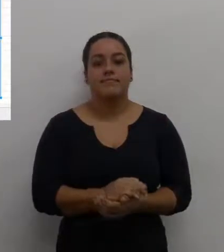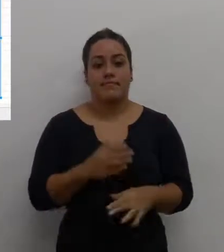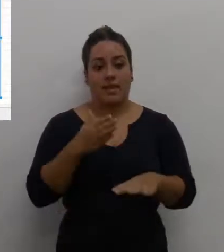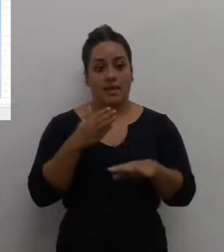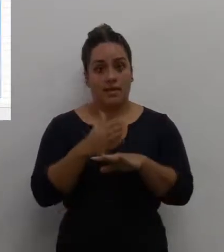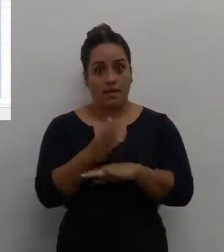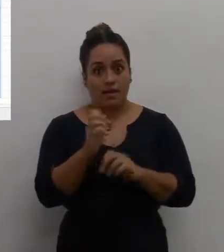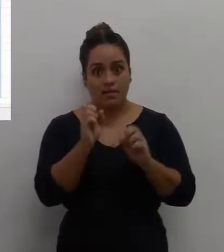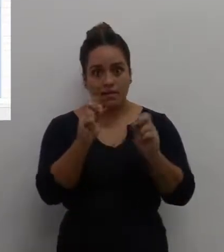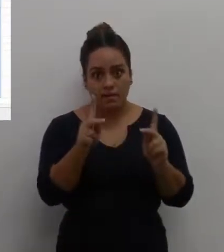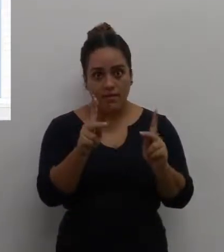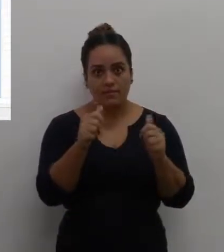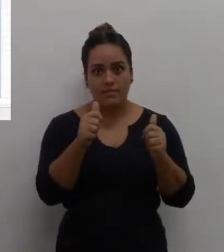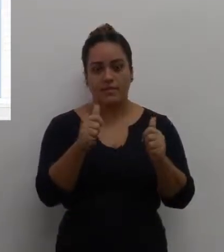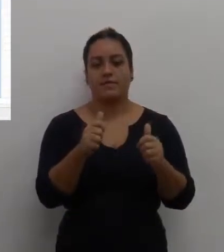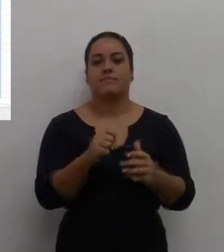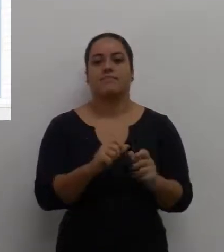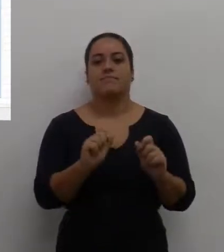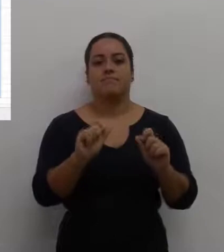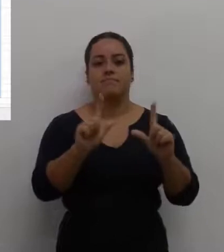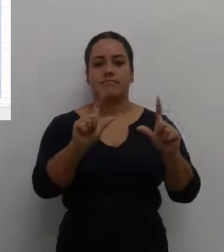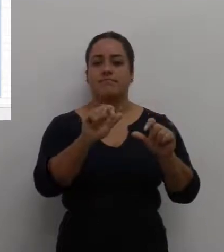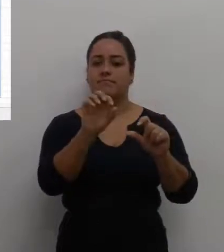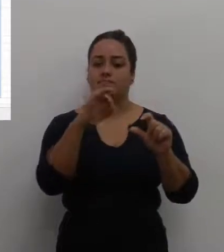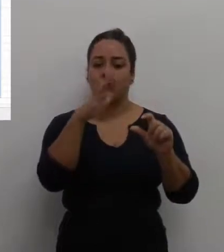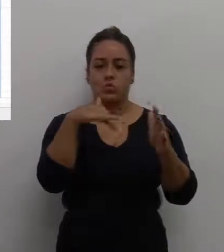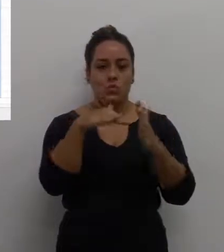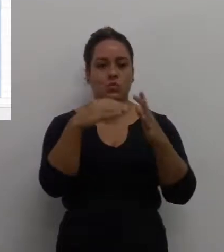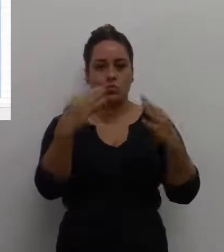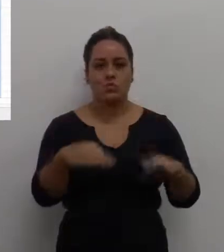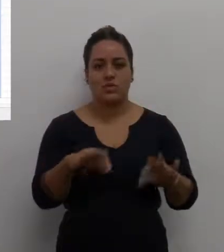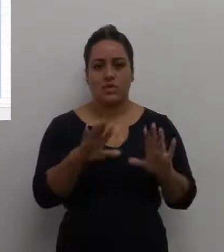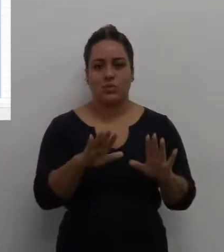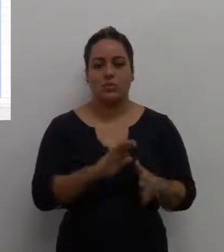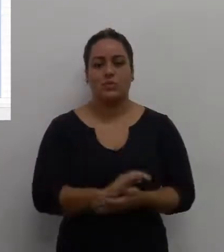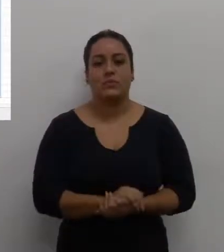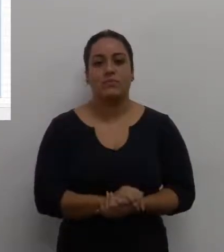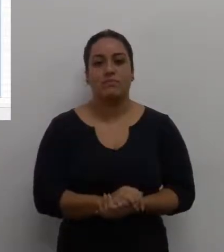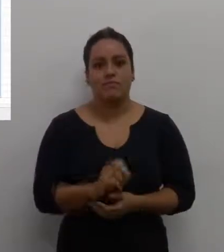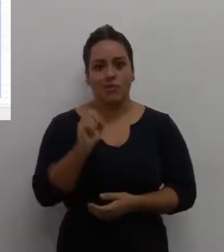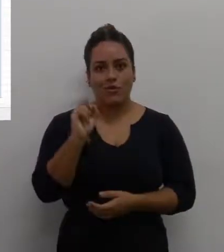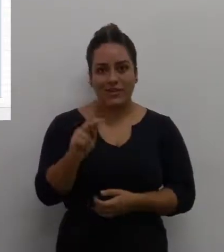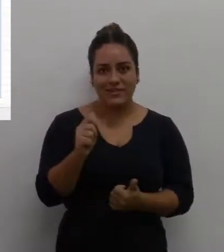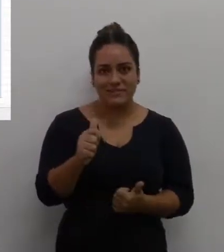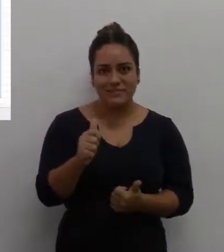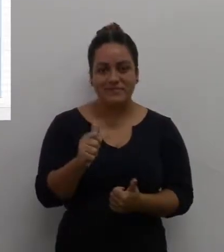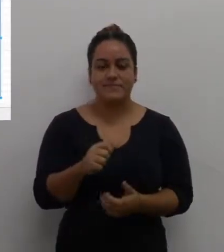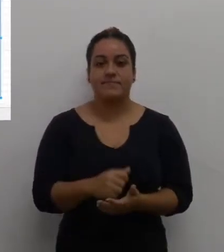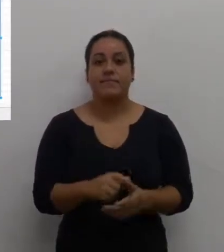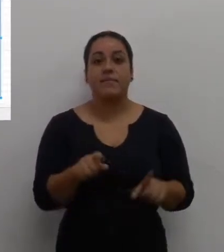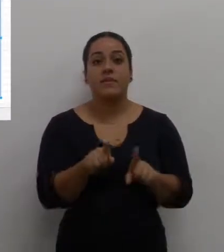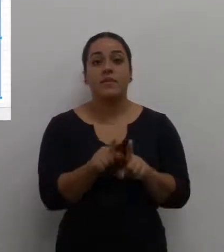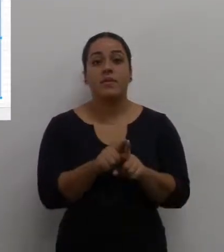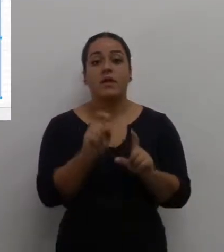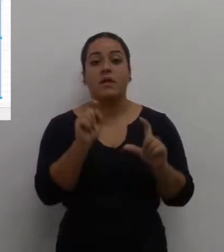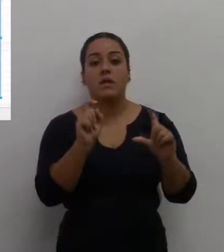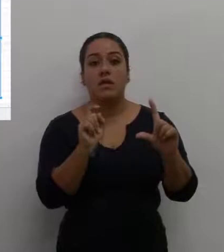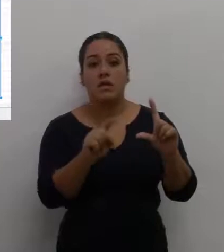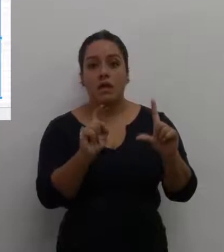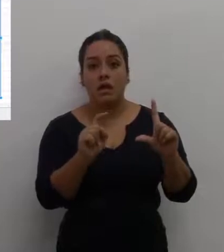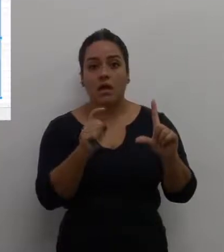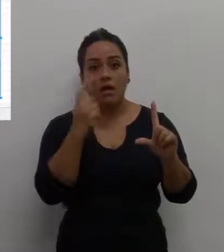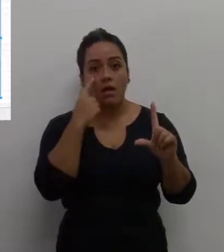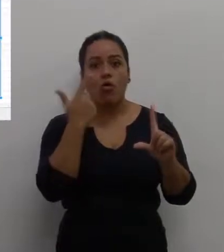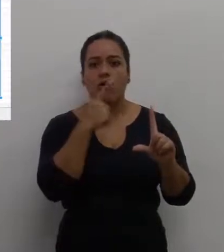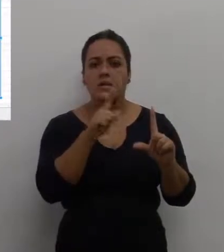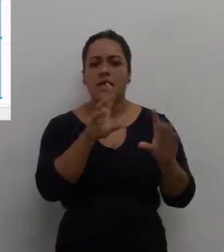Dou um Enter, né? Clico fora aqui, tá tudo certo. Ok? Aqui também, se eu clicar